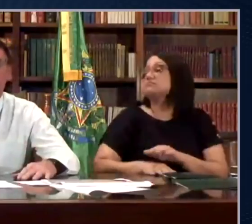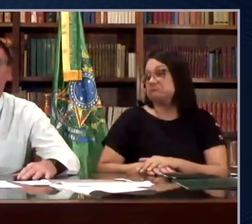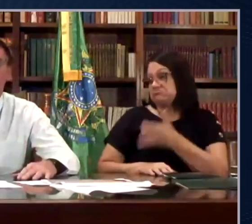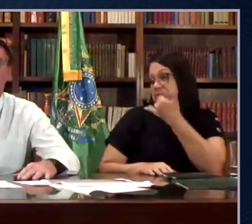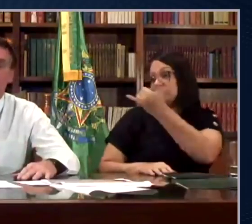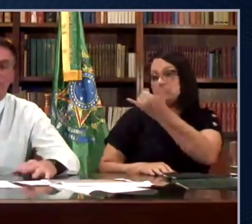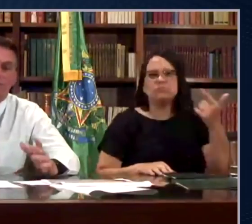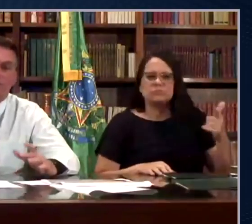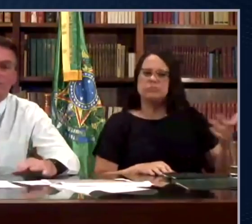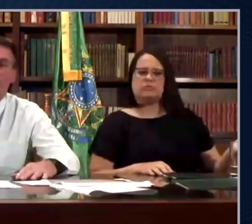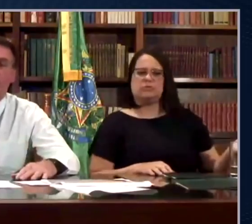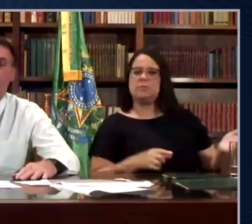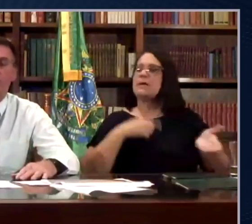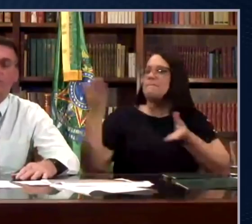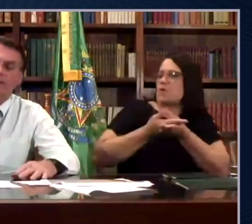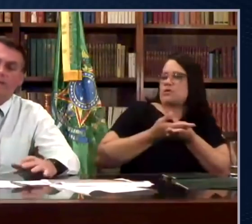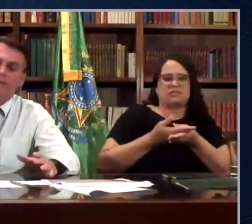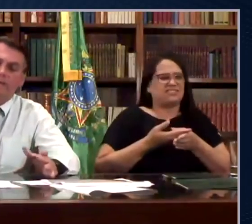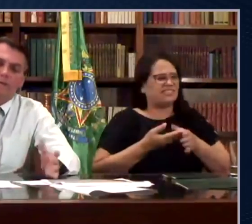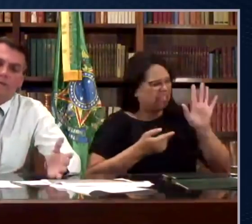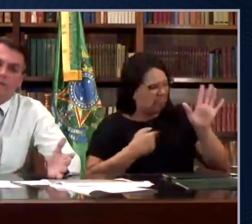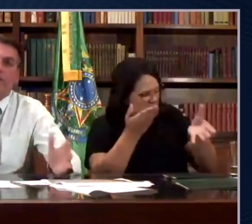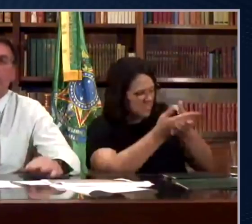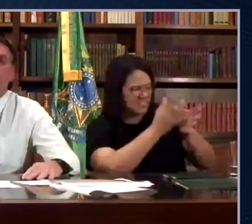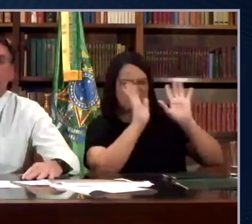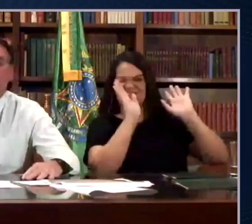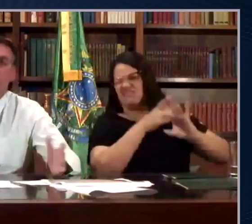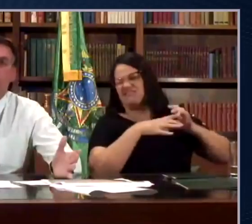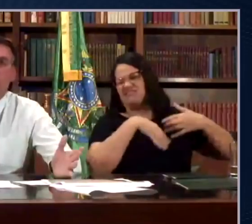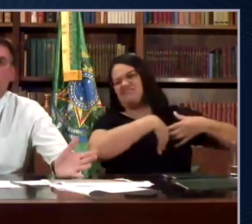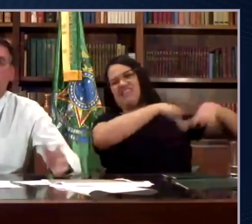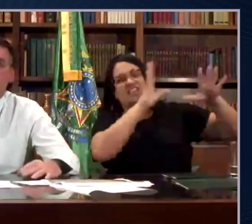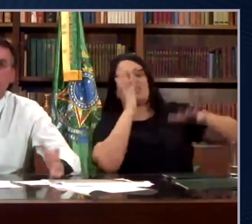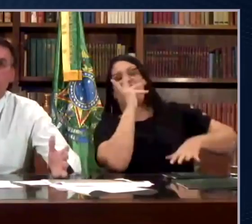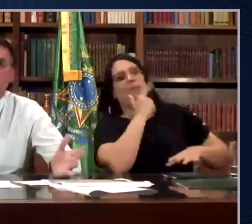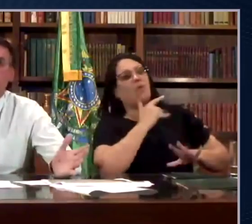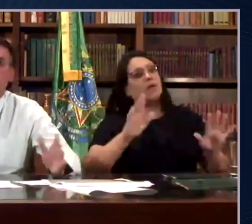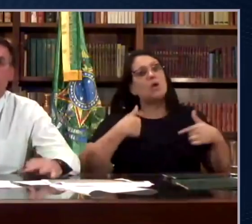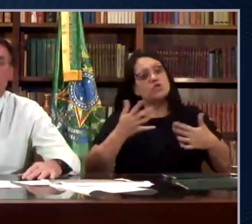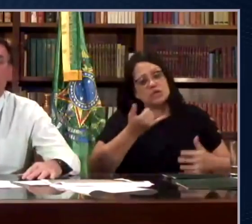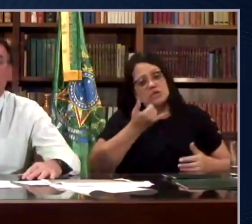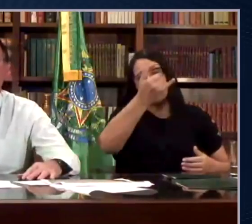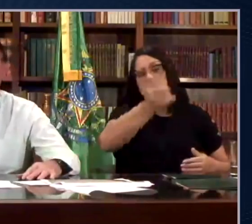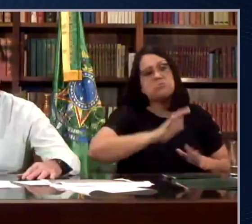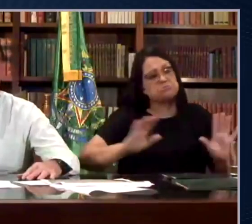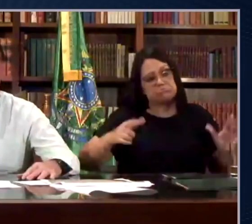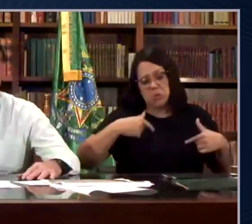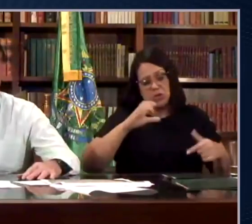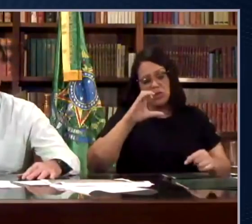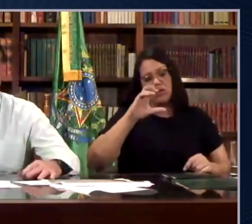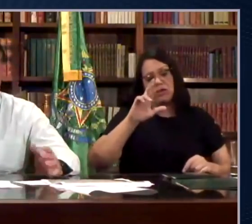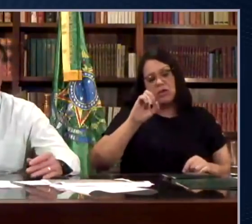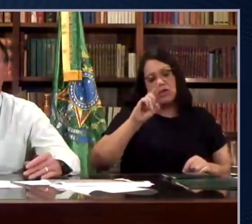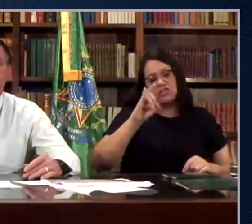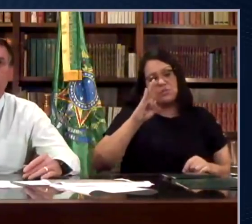não tenho tempo para isso, demora muito a resposta e acontece. Eu já me desculpei, então eu não perdi minha credibilidade, no meu entender,